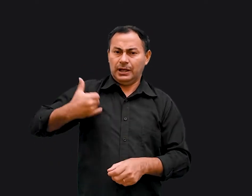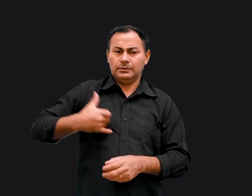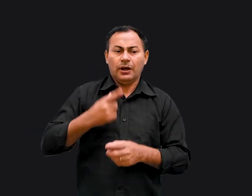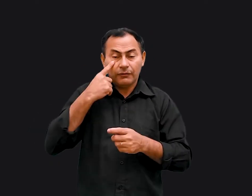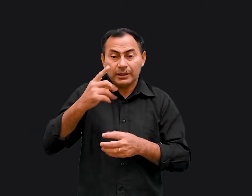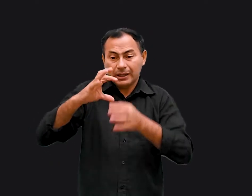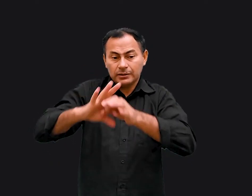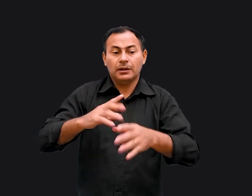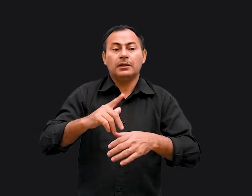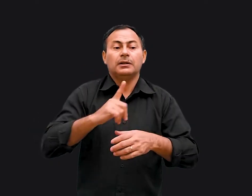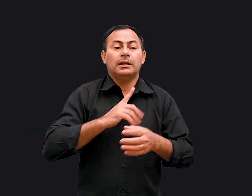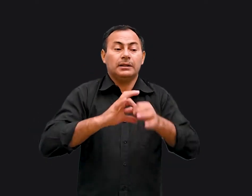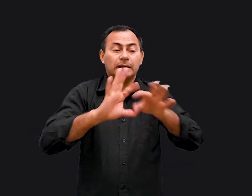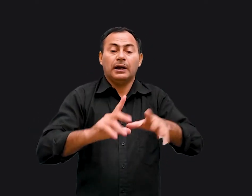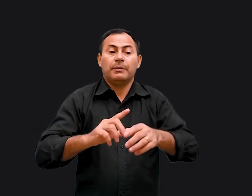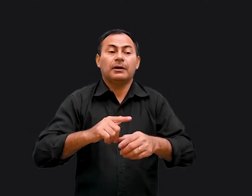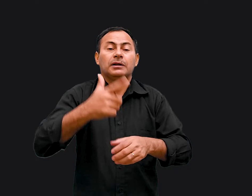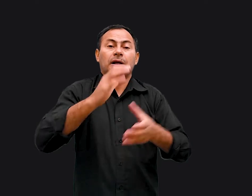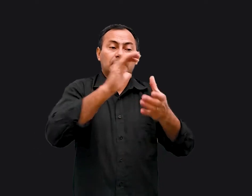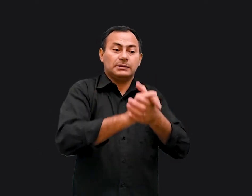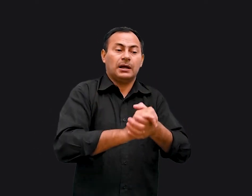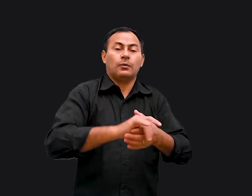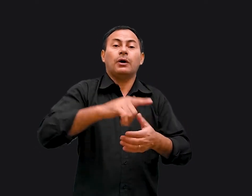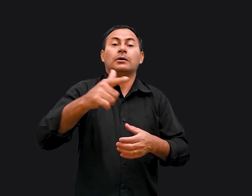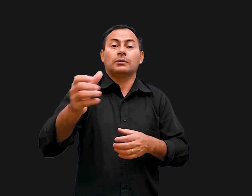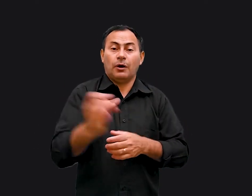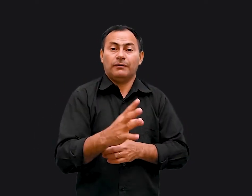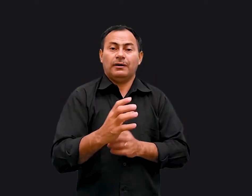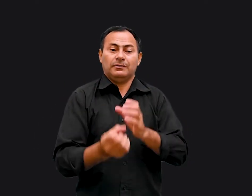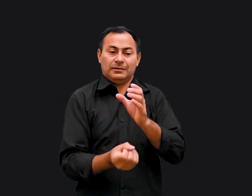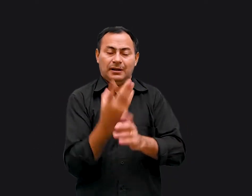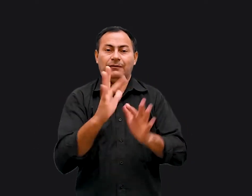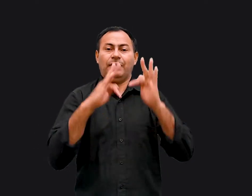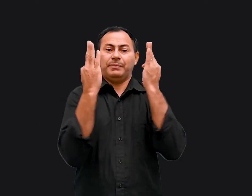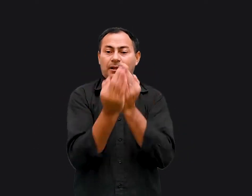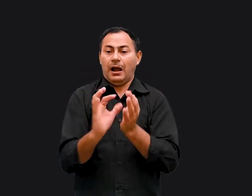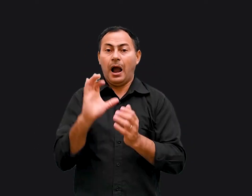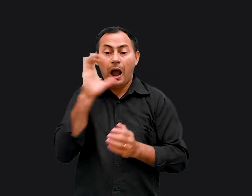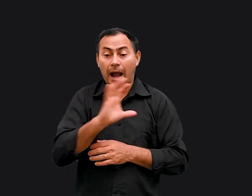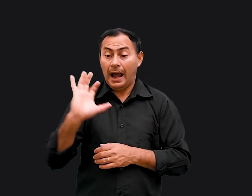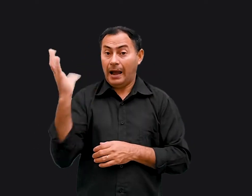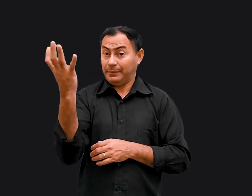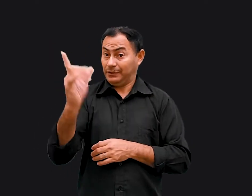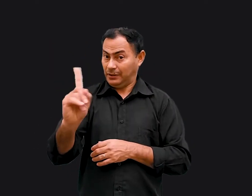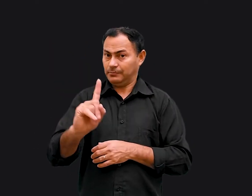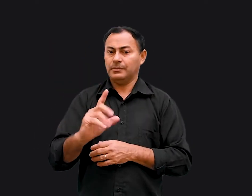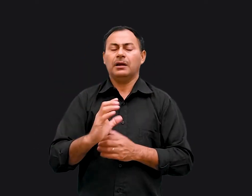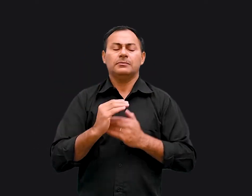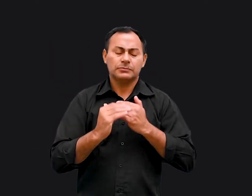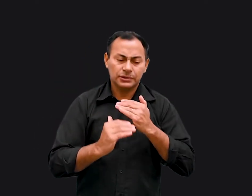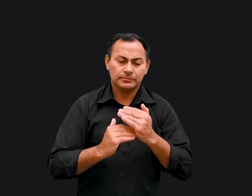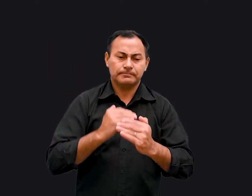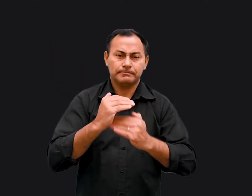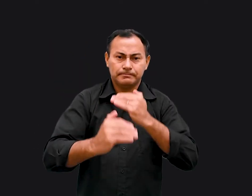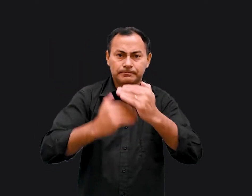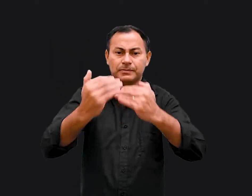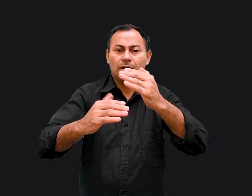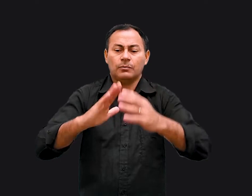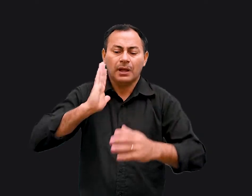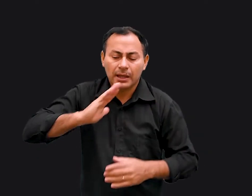construir uma nova família. Isso não acontece de uma hora para outra. Acontece gradualmente, enquanto a criança passa